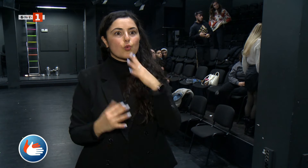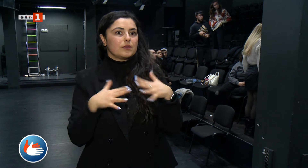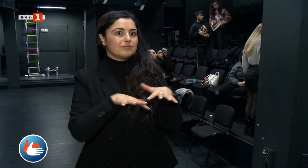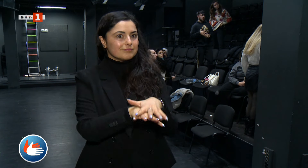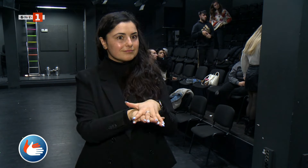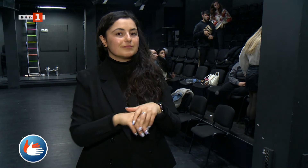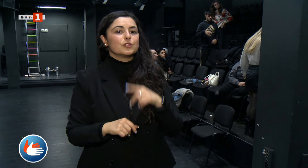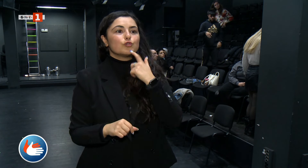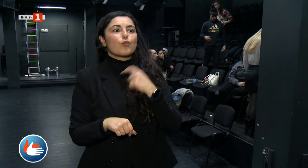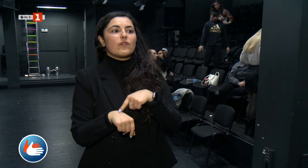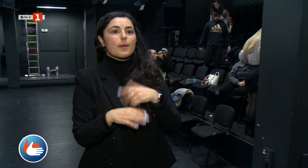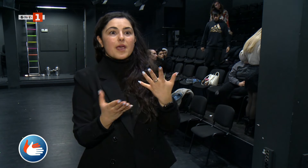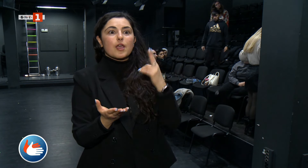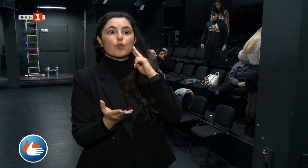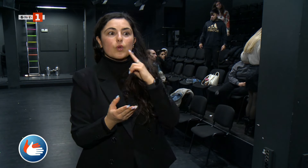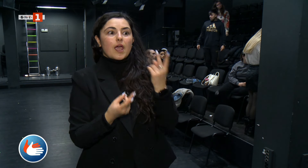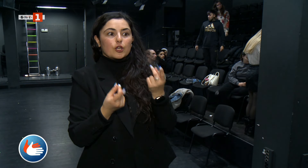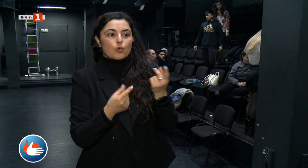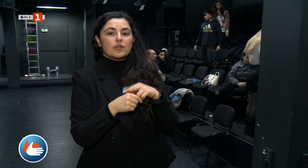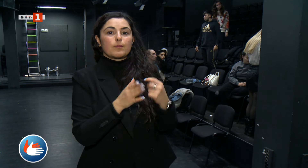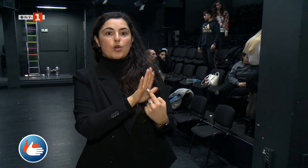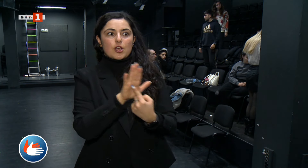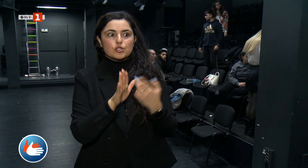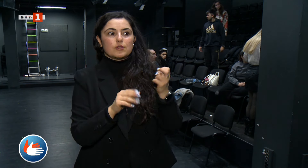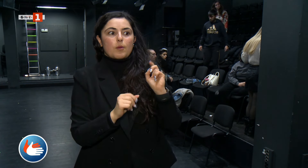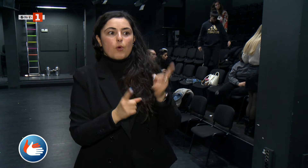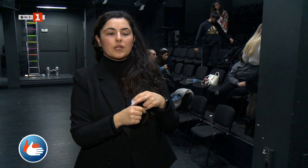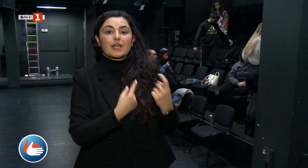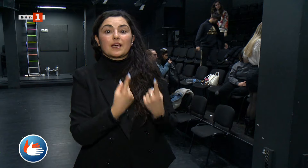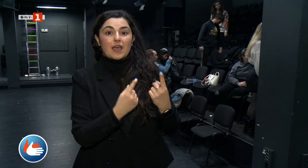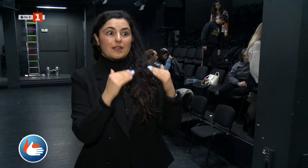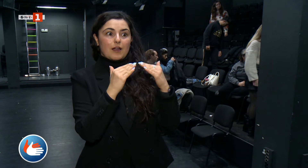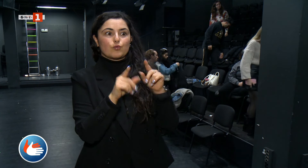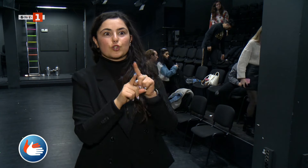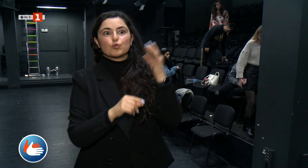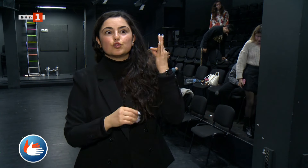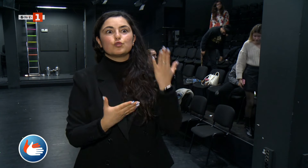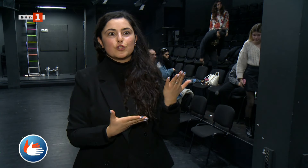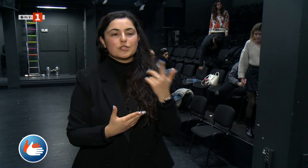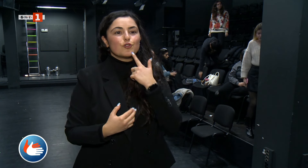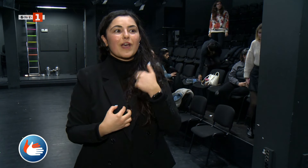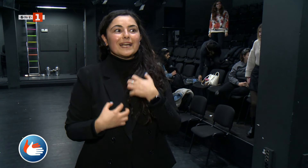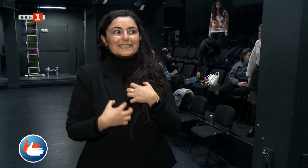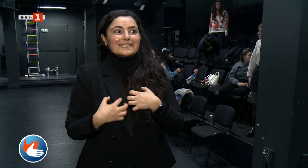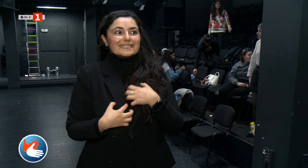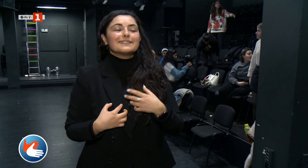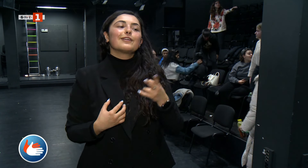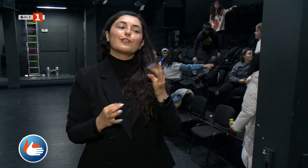работим заедно. Време е глухите актьори да покажат, че могат да играят наравно с чуващите. Затова много се